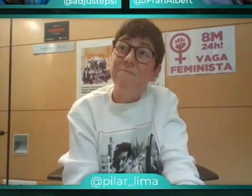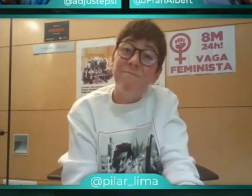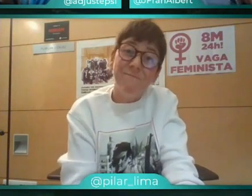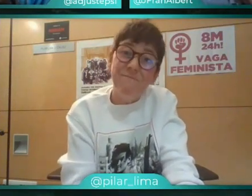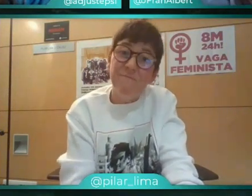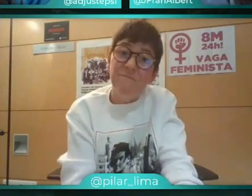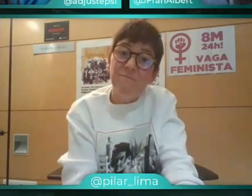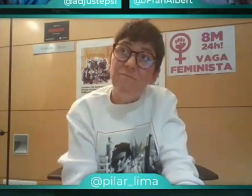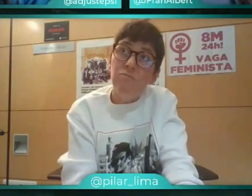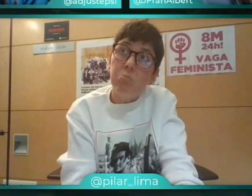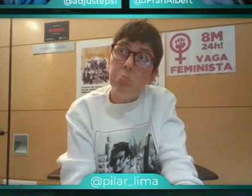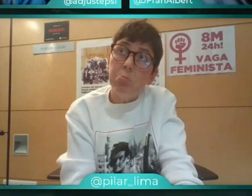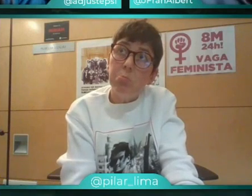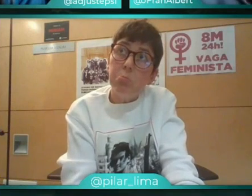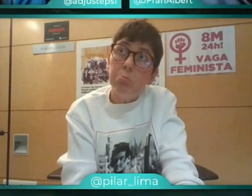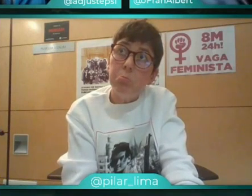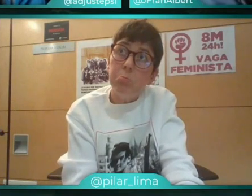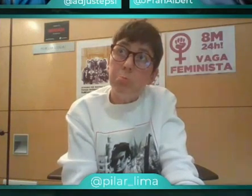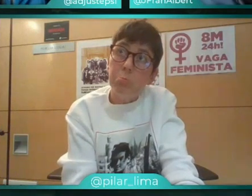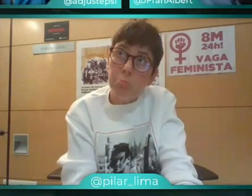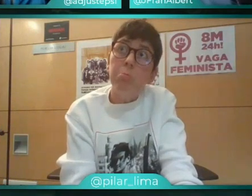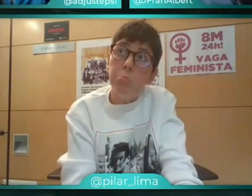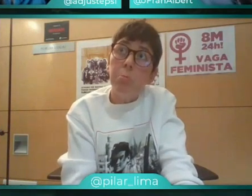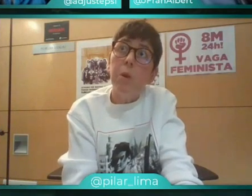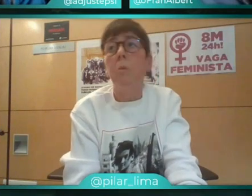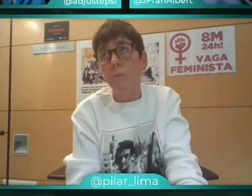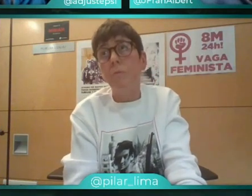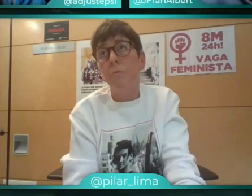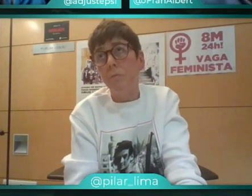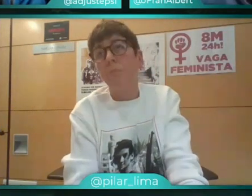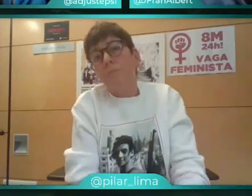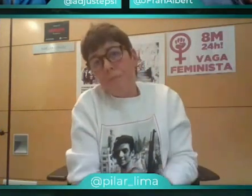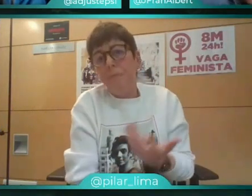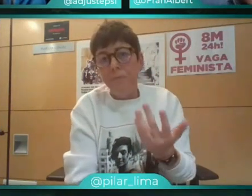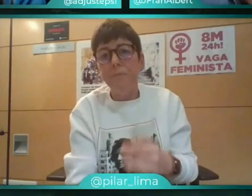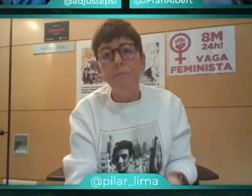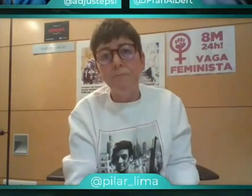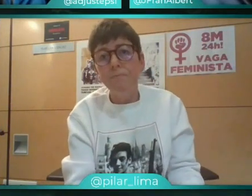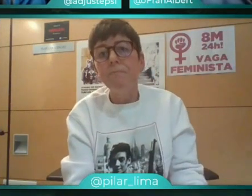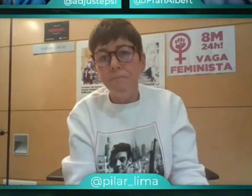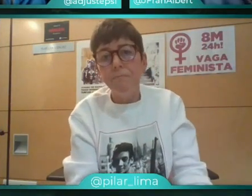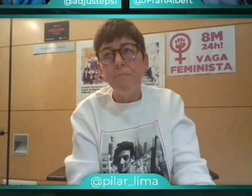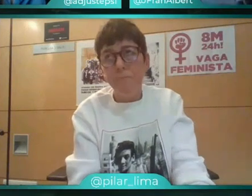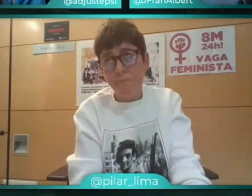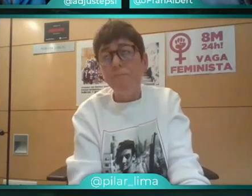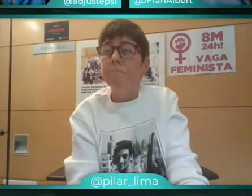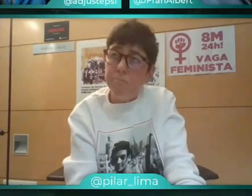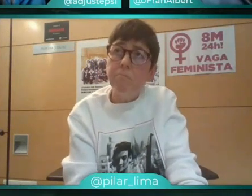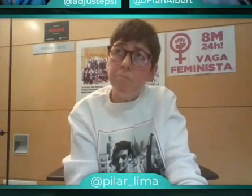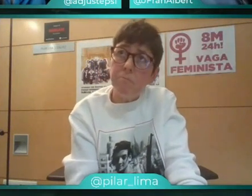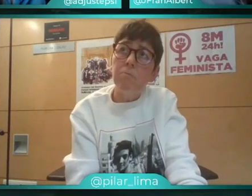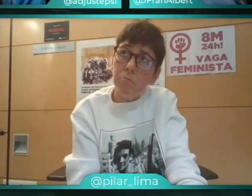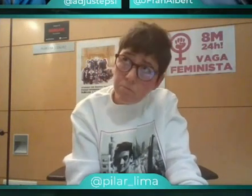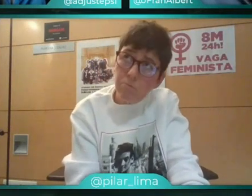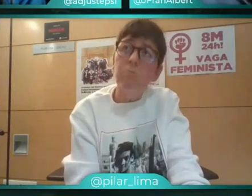sufres bastantes ataques porque en la derecha y en especial la extrema derecha ha avanzado mucho No en el tema de YouTube en el